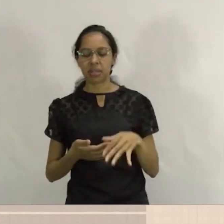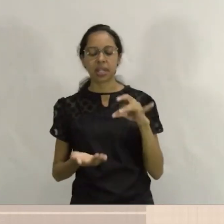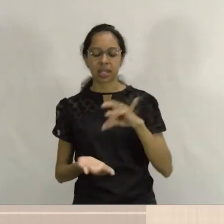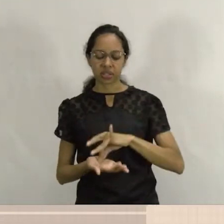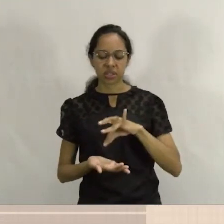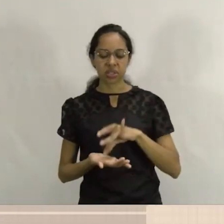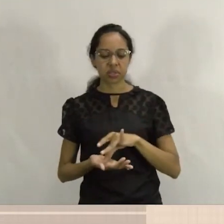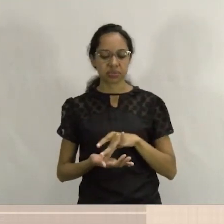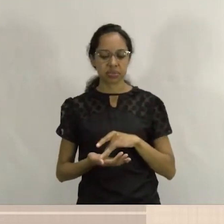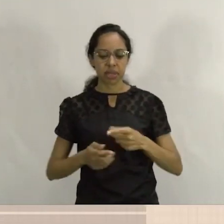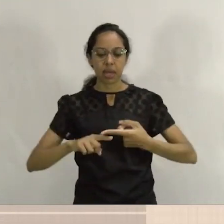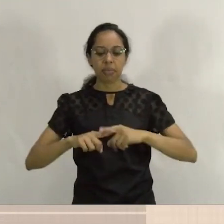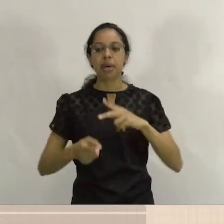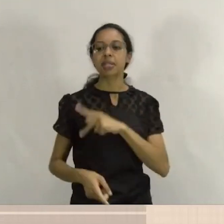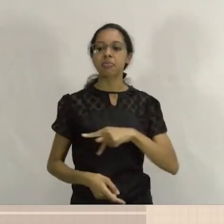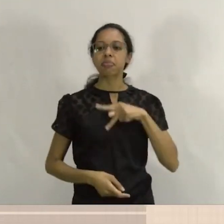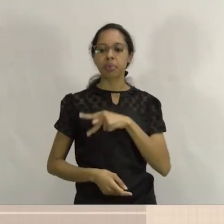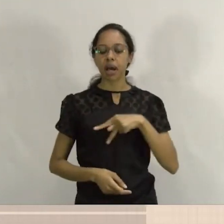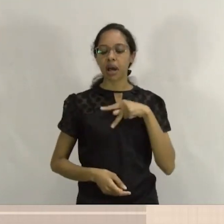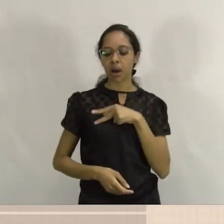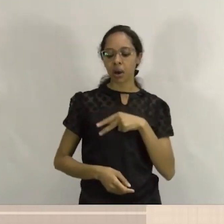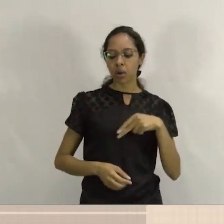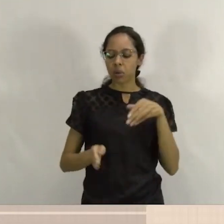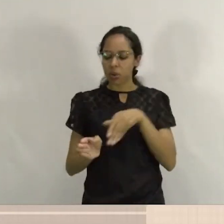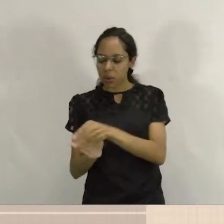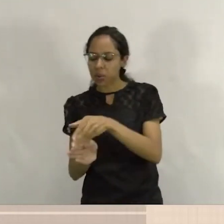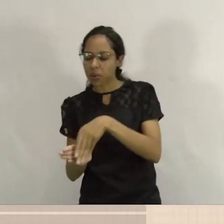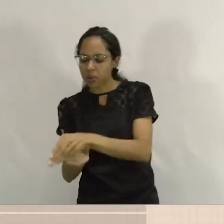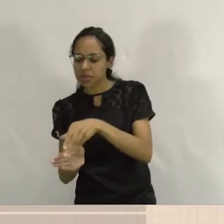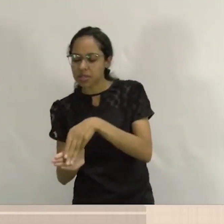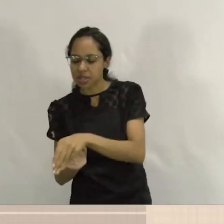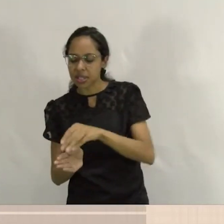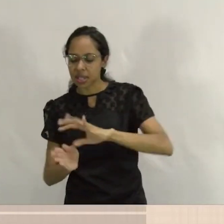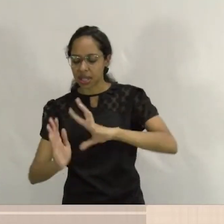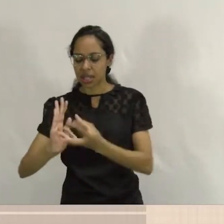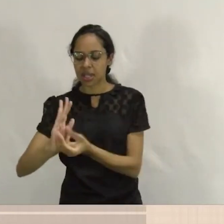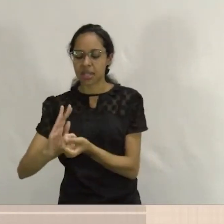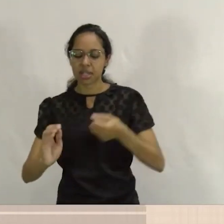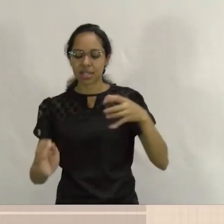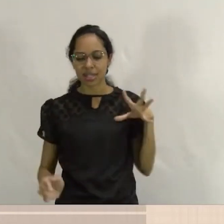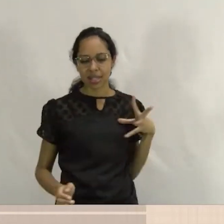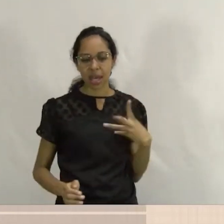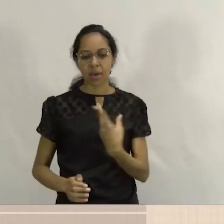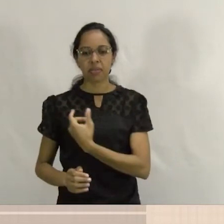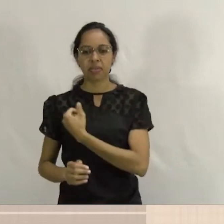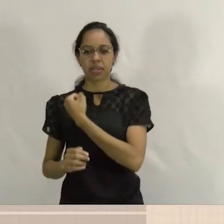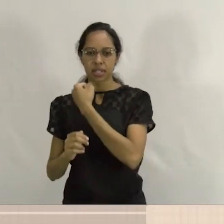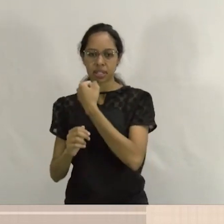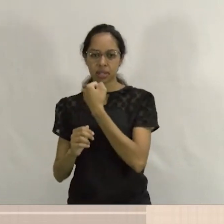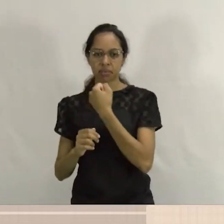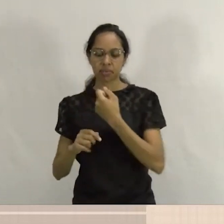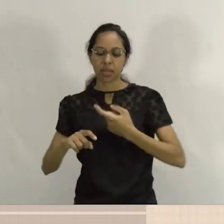Paulo queria salvar a igreja. Mas infelizmente, isso já começou a trazer